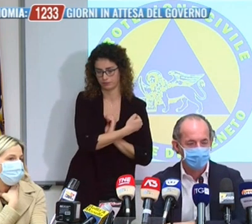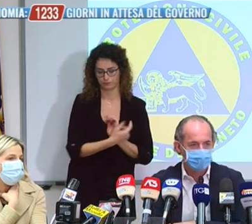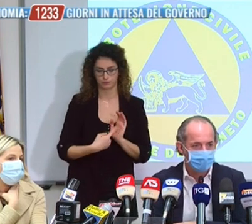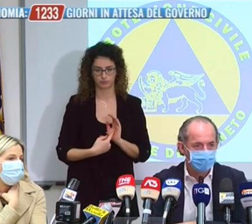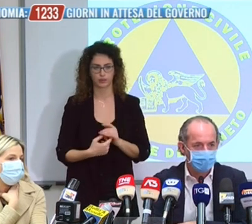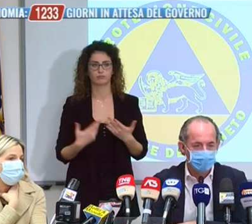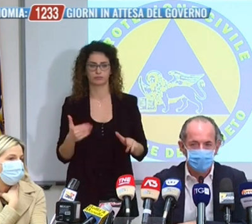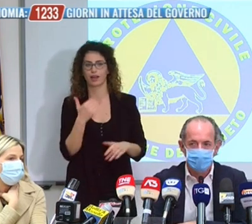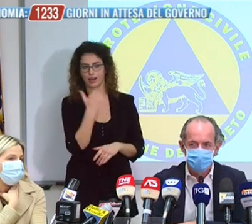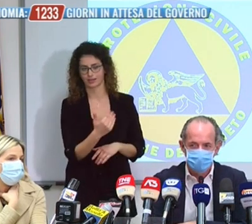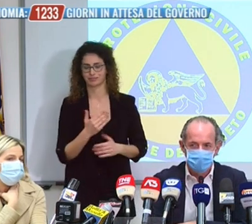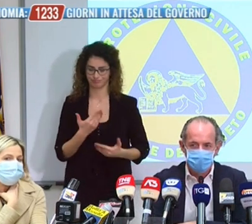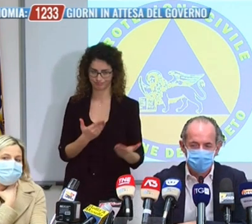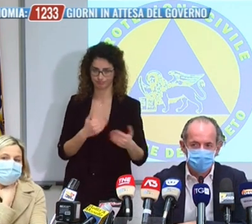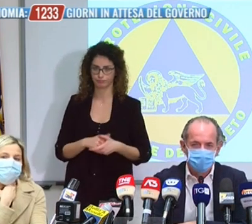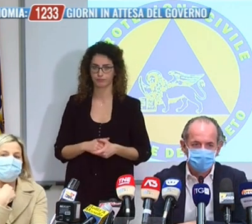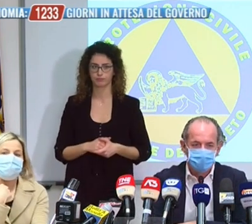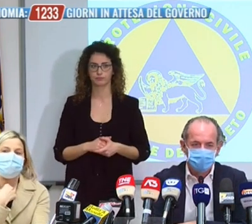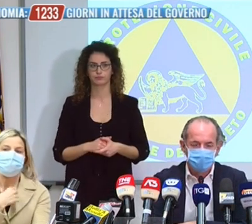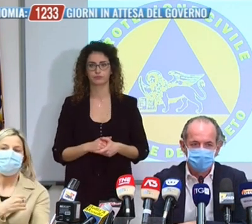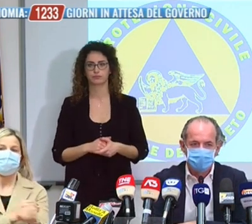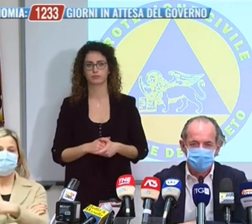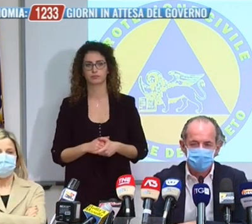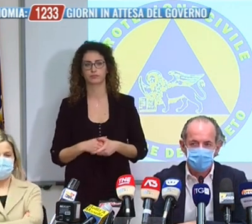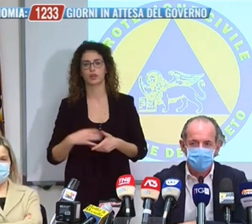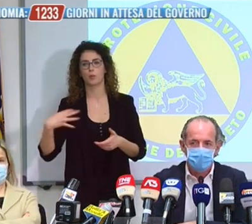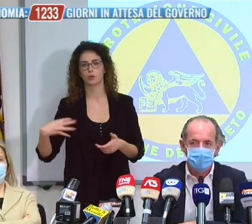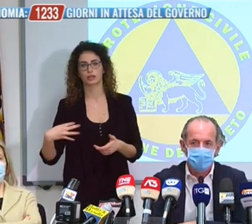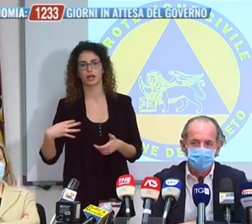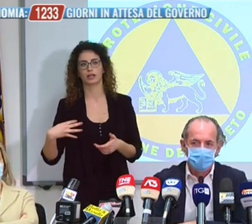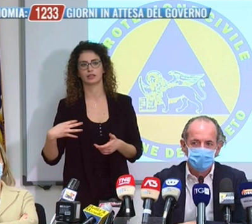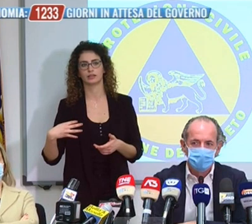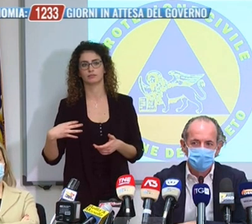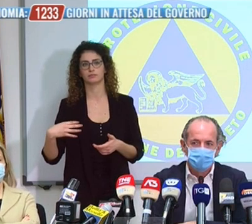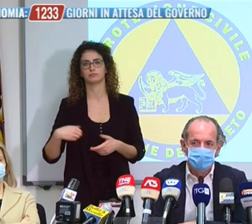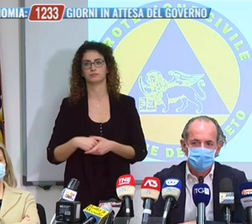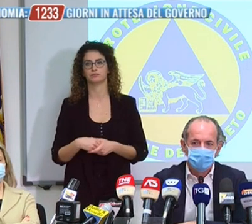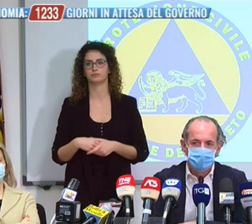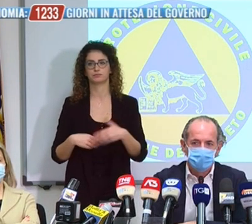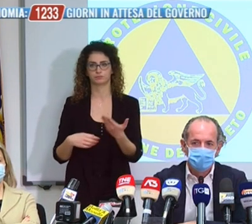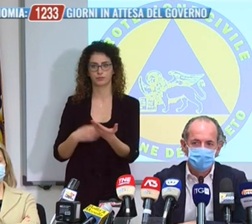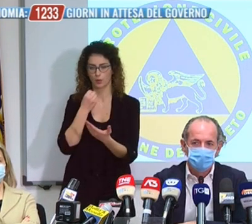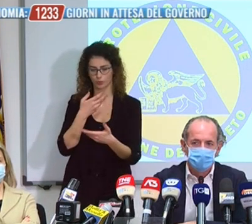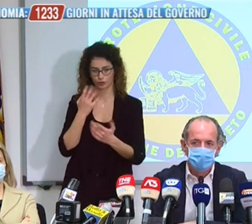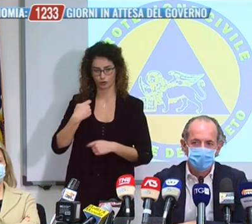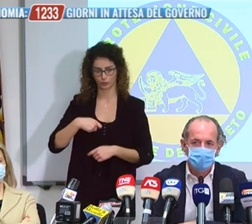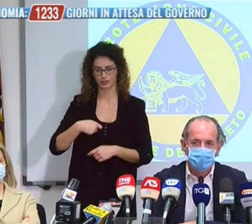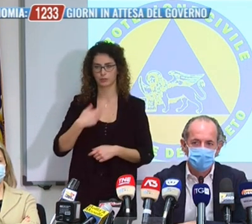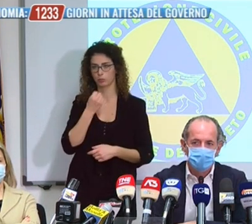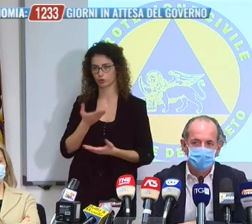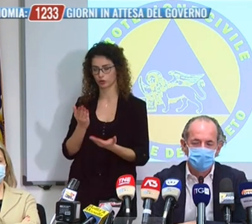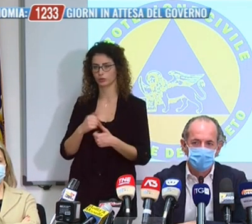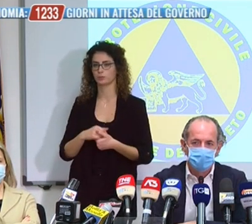basta. Grazie. Prego. Io ho iscritta Moscati del Nuovo Terraglio. Sì, buongiorno Presidente.